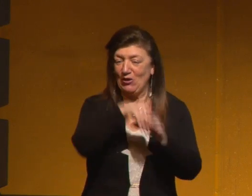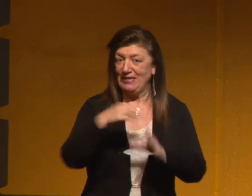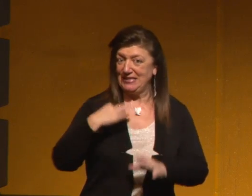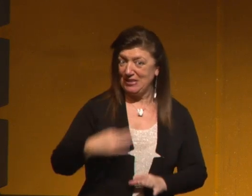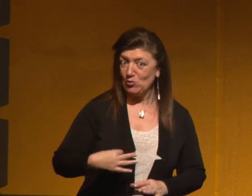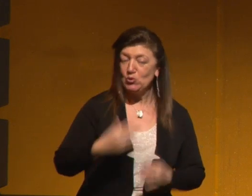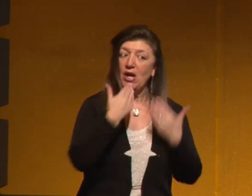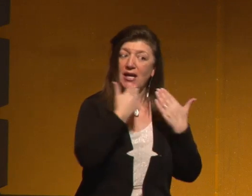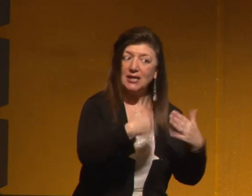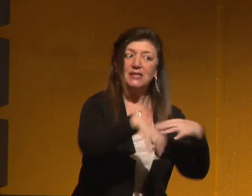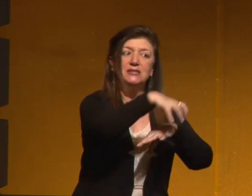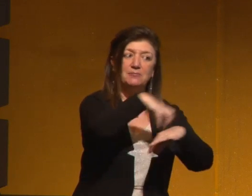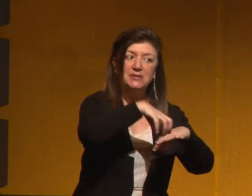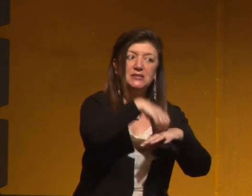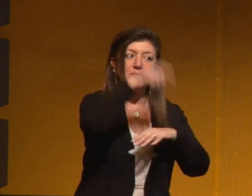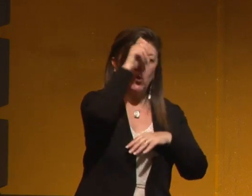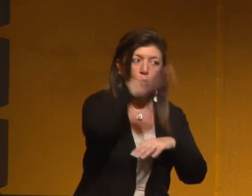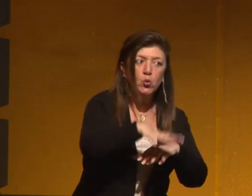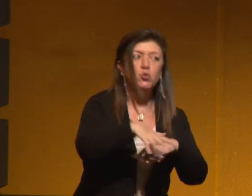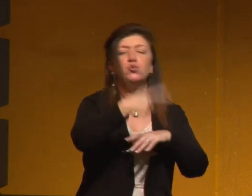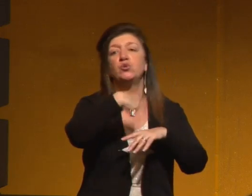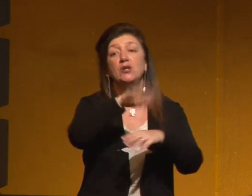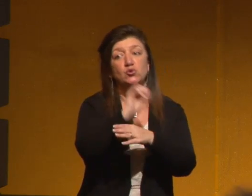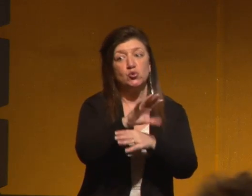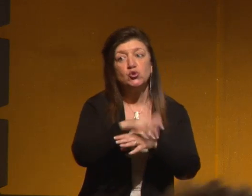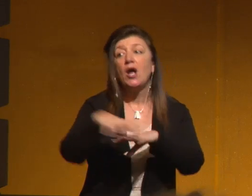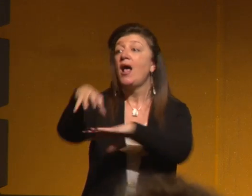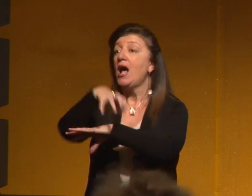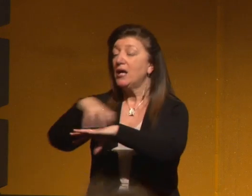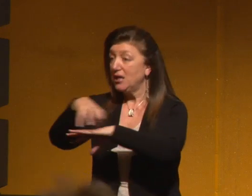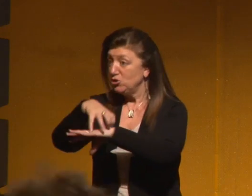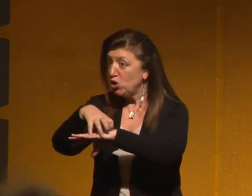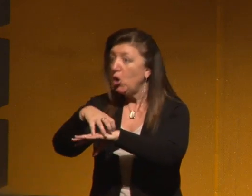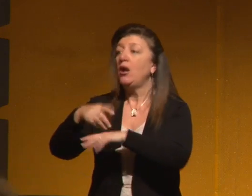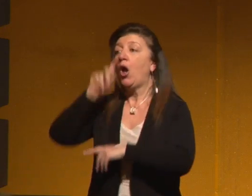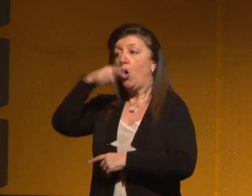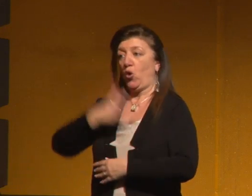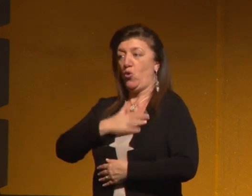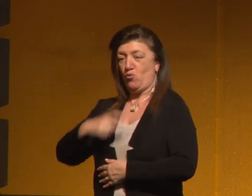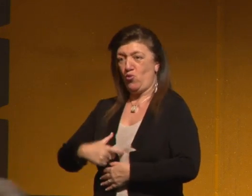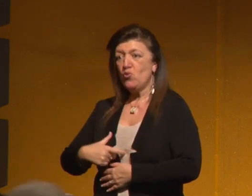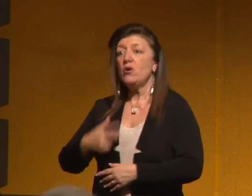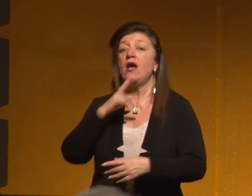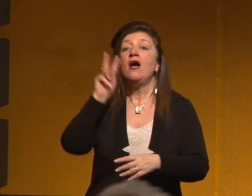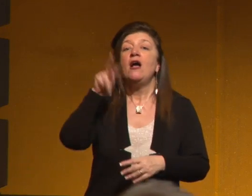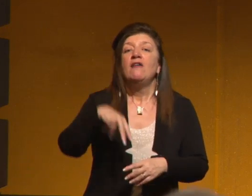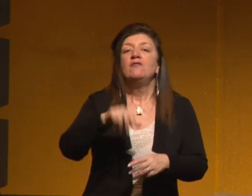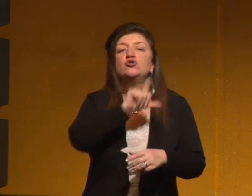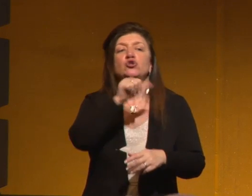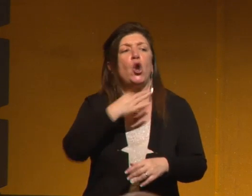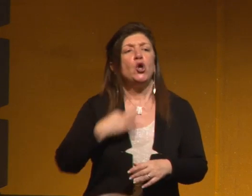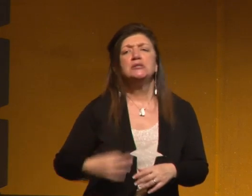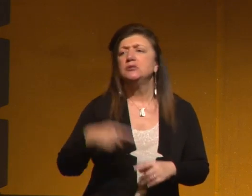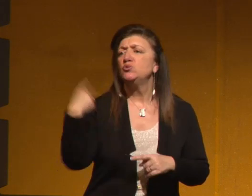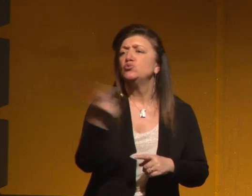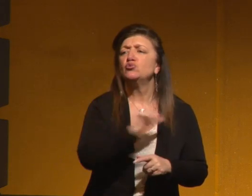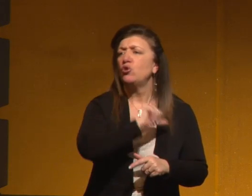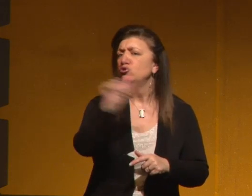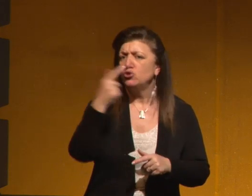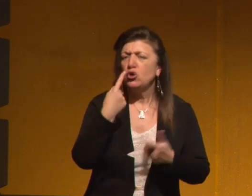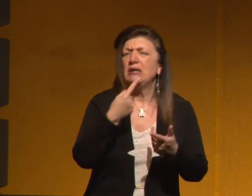ministeri della cultura dell'istruzione la regione piemonte il comune che rappresento ma non solo le istituzioni gli autori lettori gli